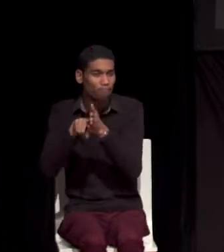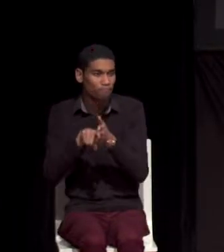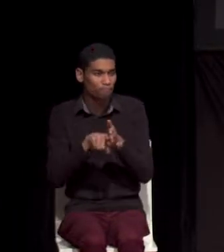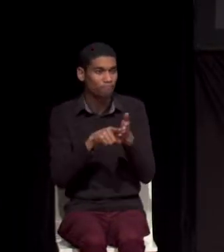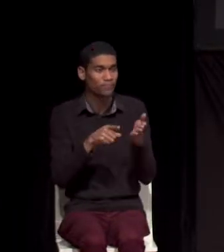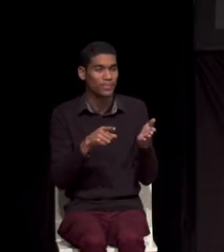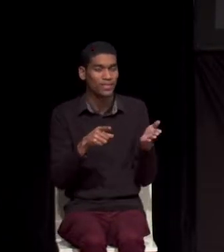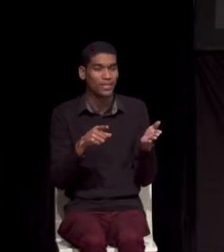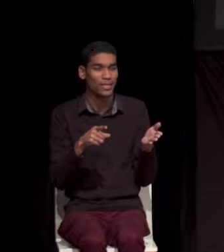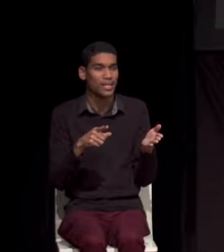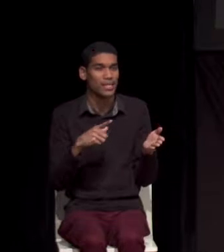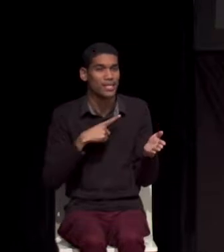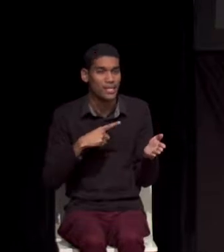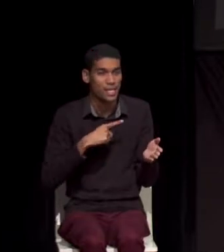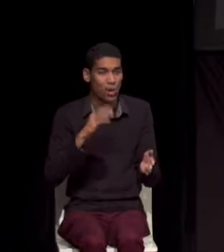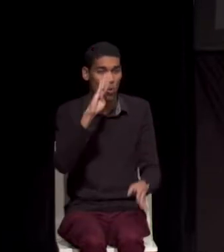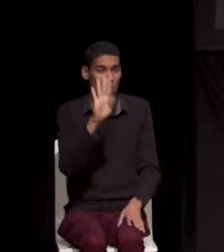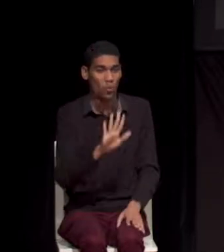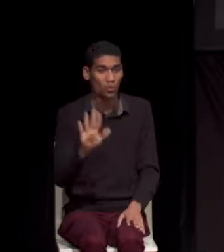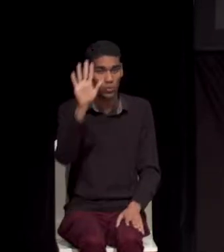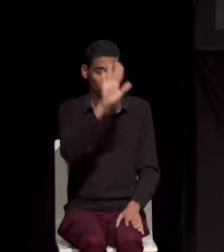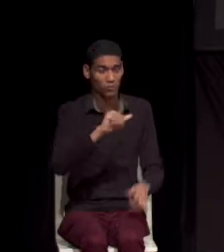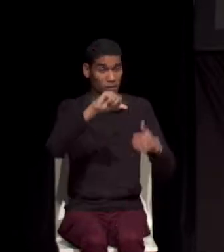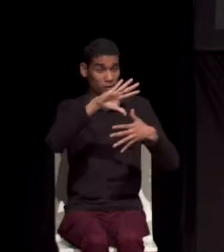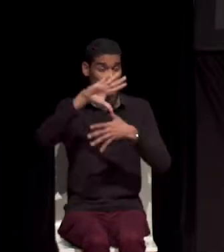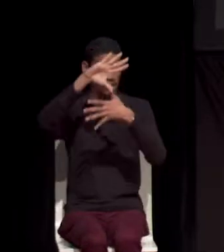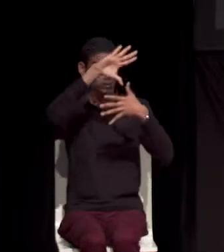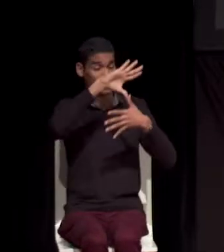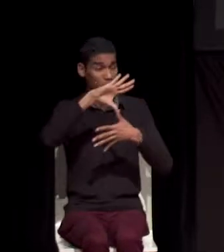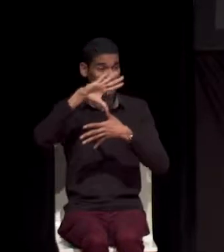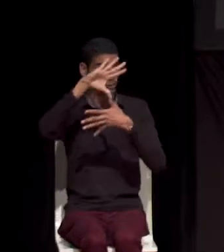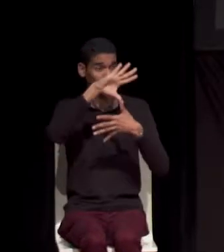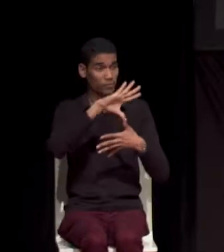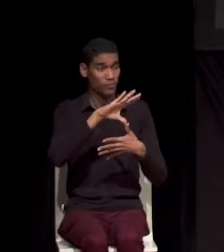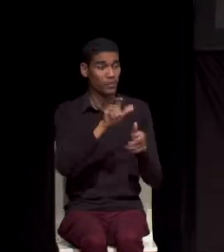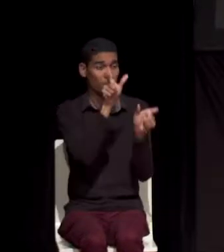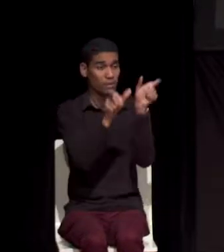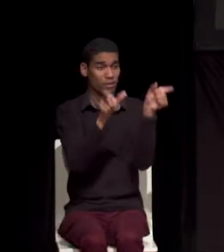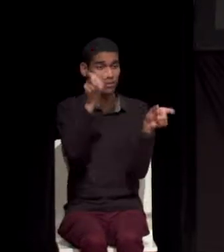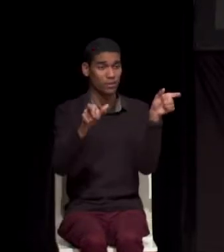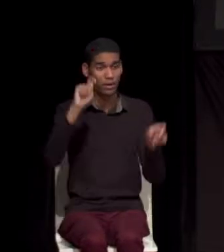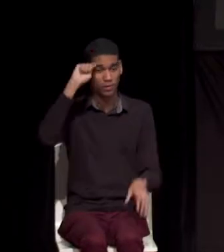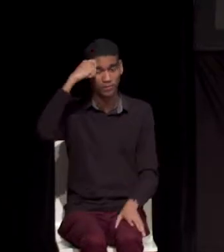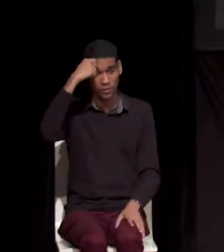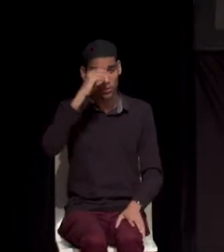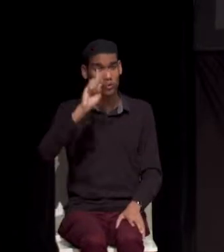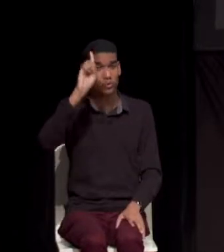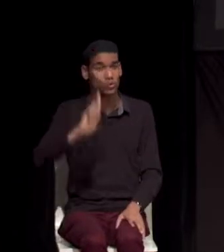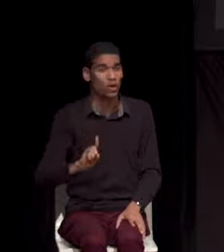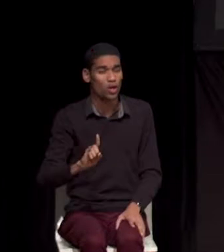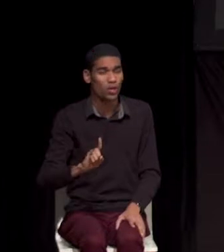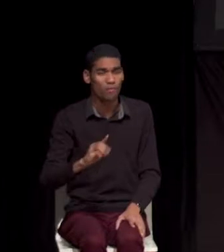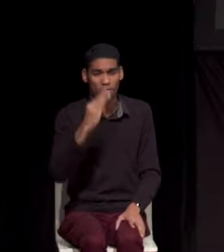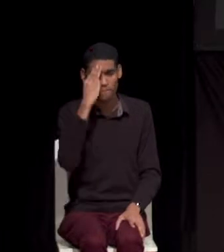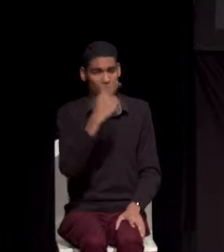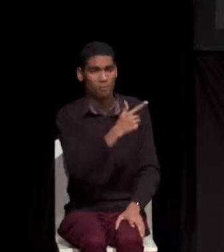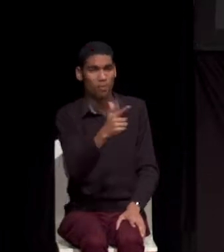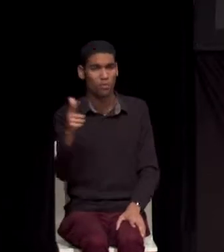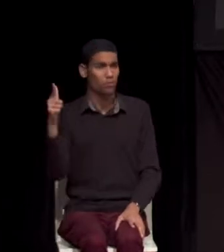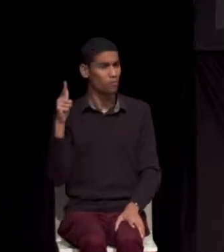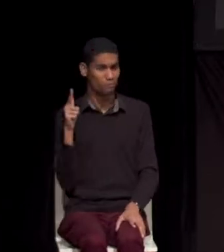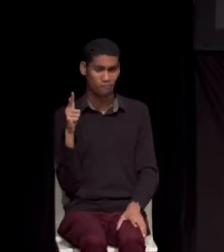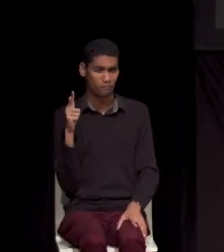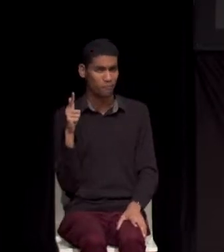grande mistério, a grande coisa no Brasil e na América, que é: o negro não tem direito à memória. Não tivemos esse direito à